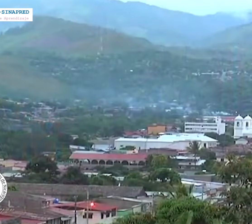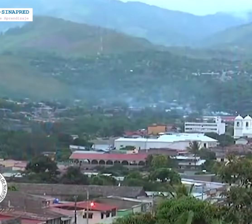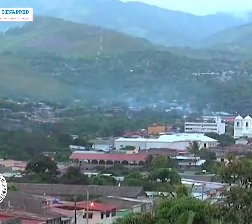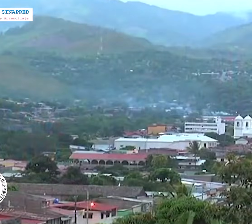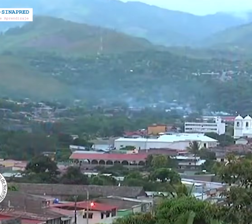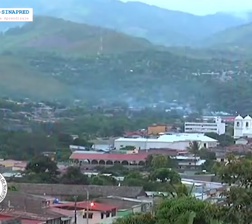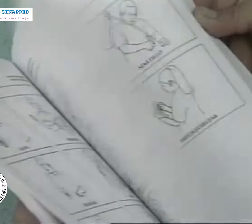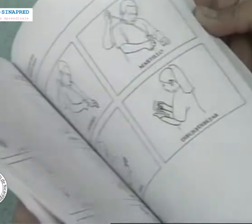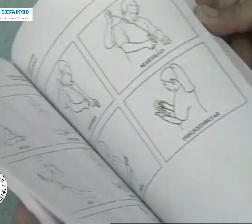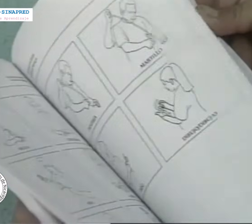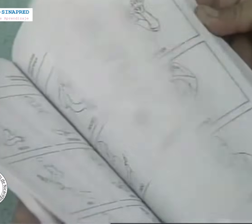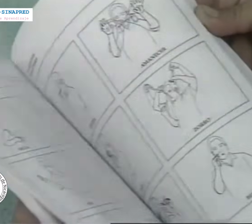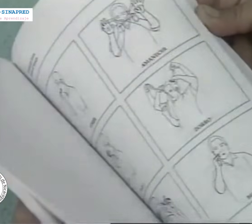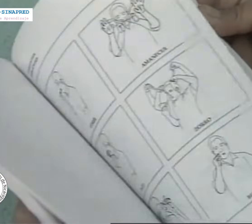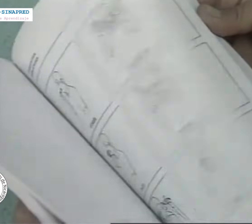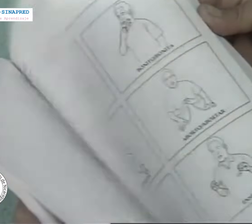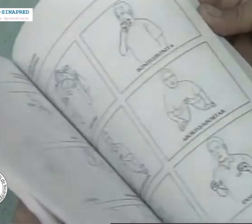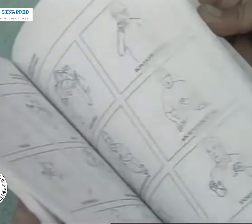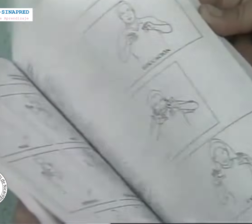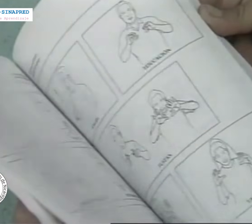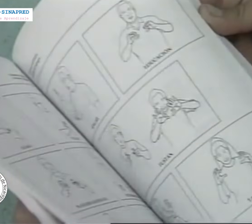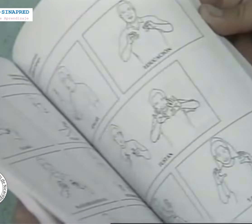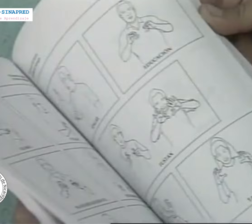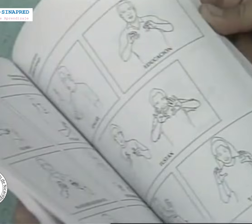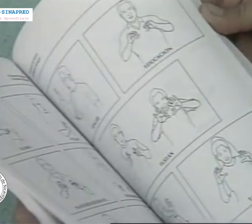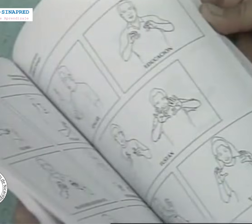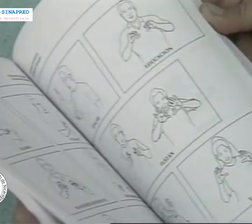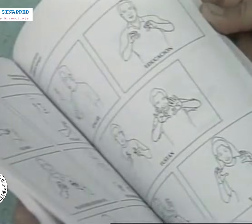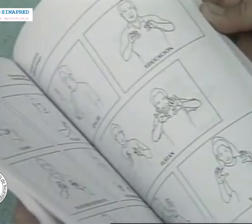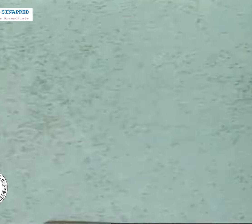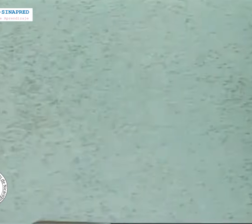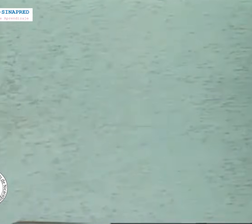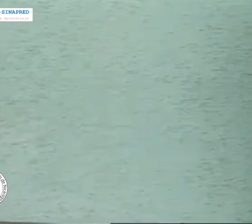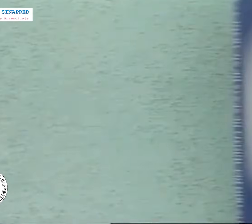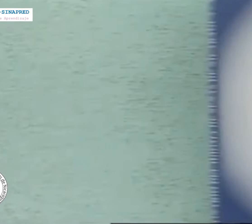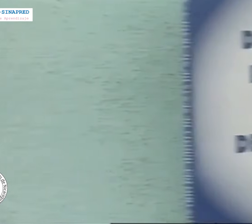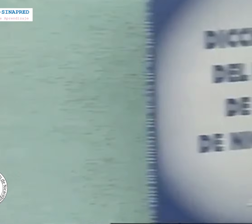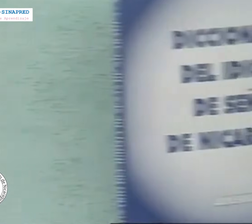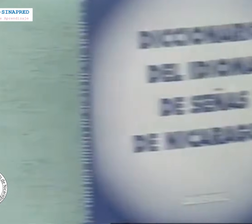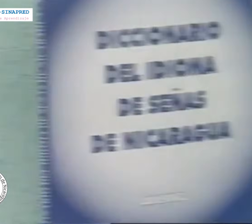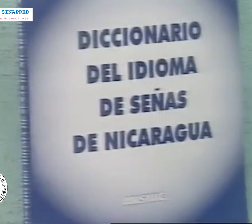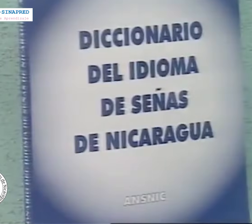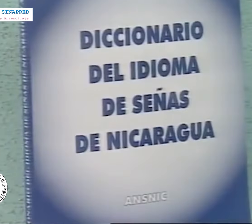caso la evolución se dio a partir de un grupo de jóvenes sin lengua primaria.